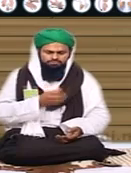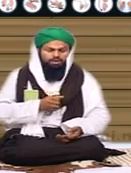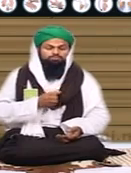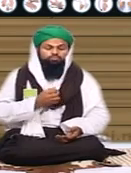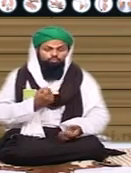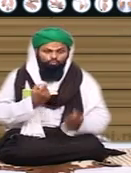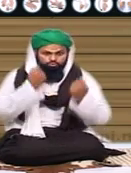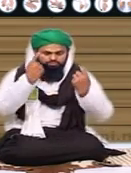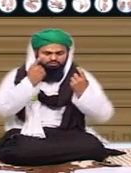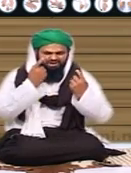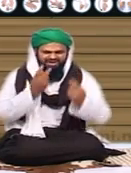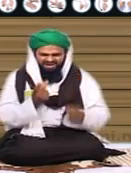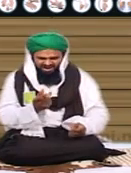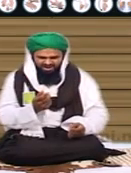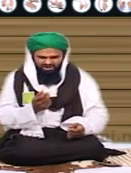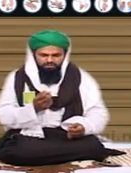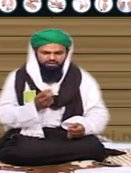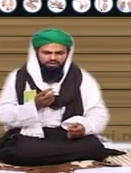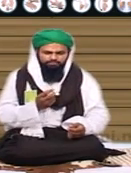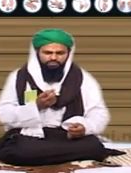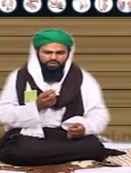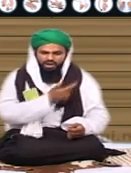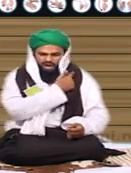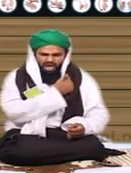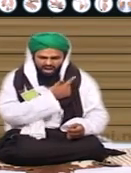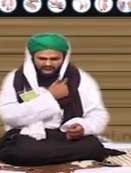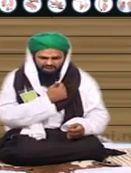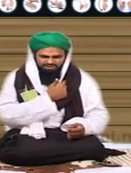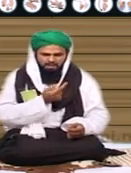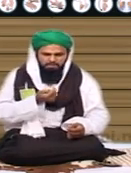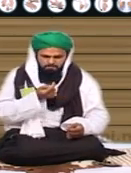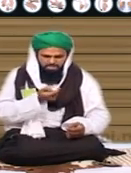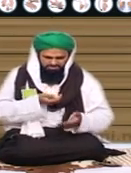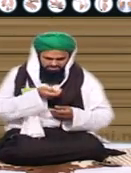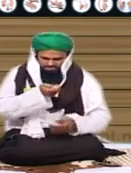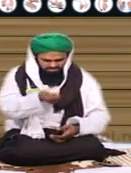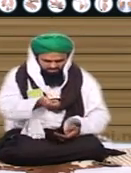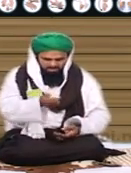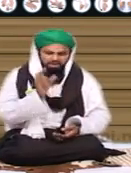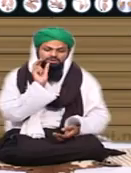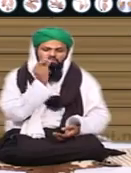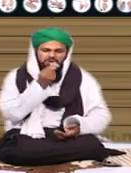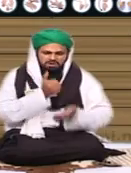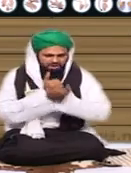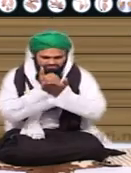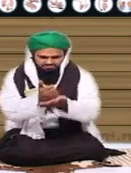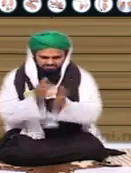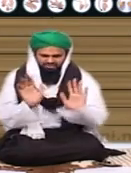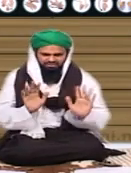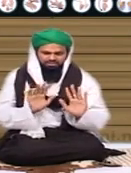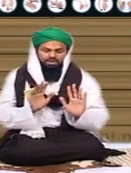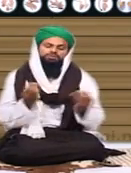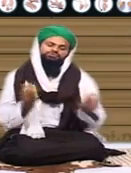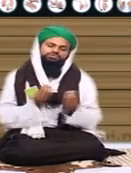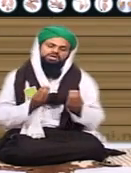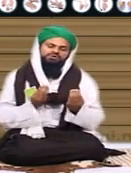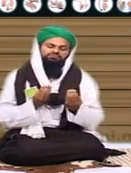آپ کو یہاں نہیں لائی, کوئی لالچ نہیں لایا, ہم کوئی رقم آپ کو نہیں بانٹیں گے, ہم تو شیرینی بھی آپ کو نہیں دیں گے, صرف آپ کو سنتوں